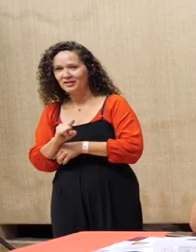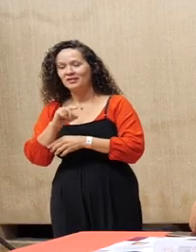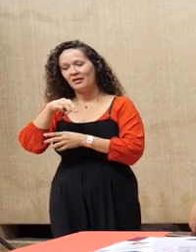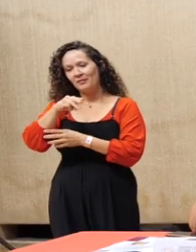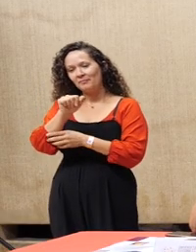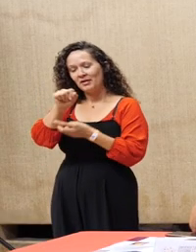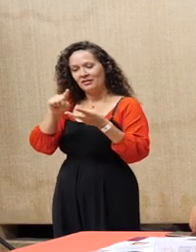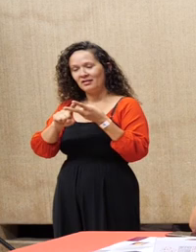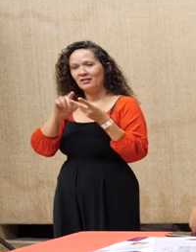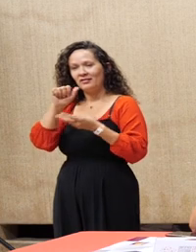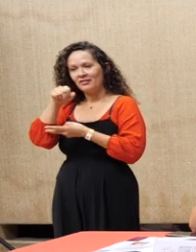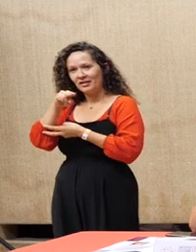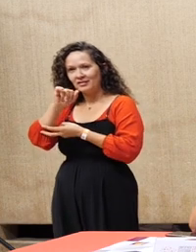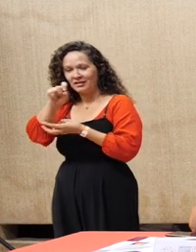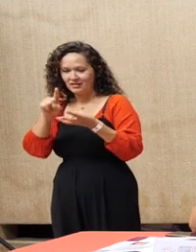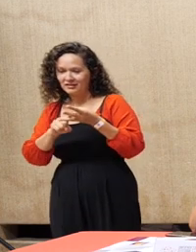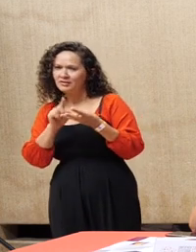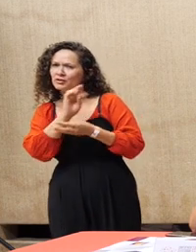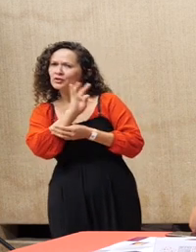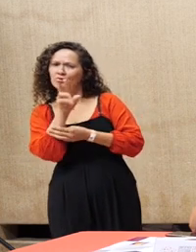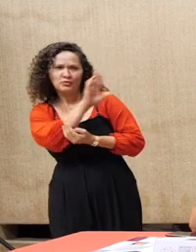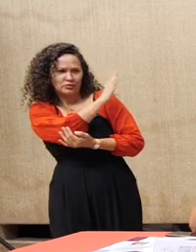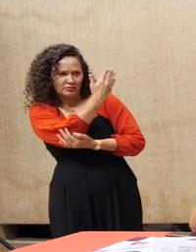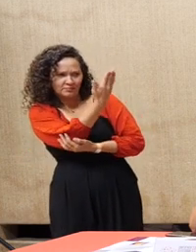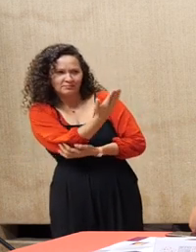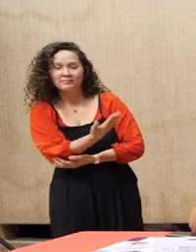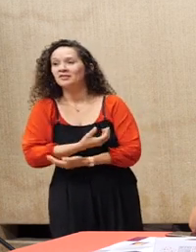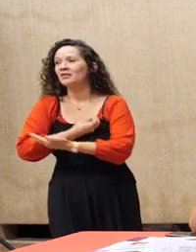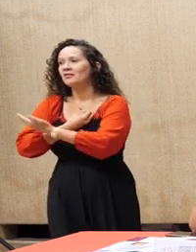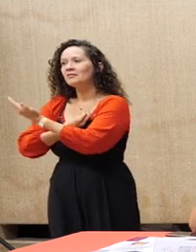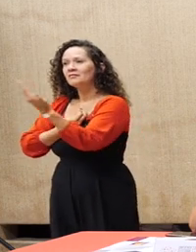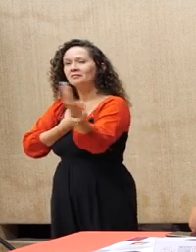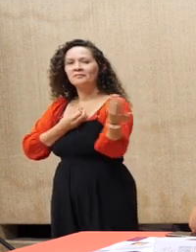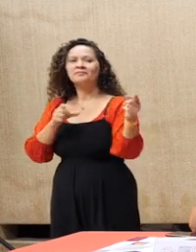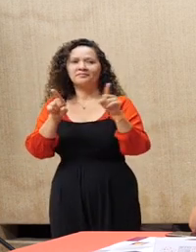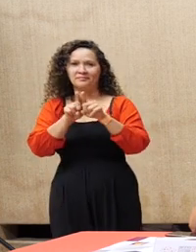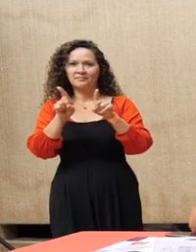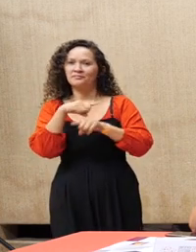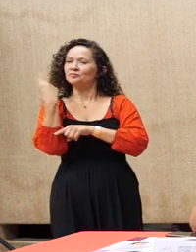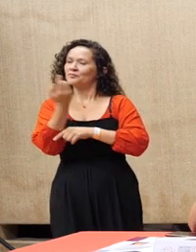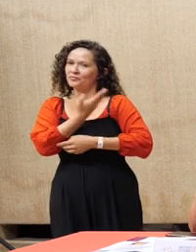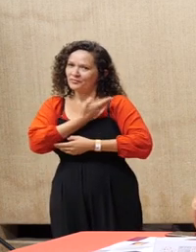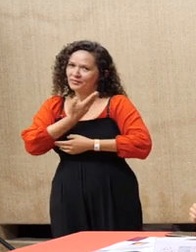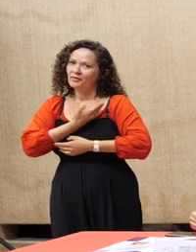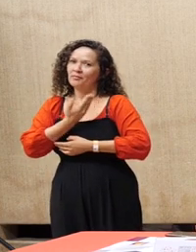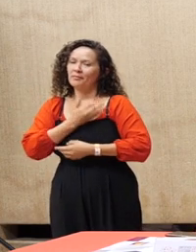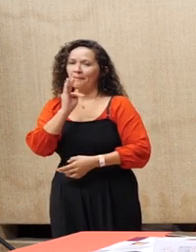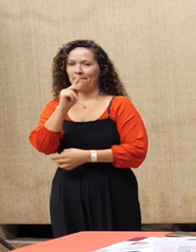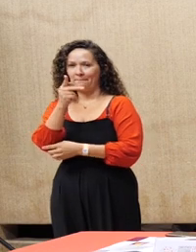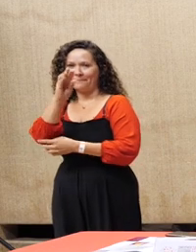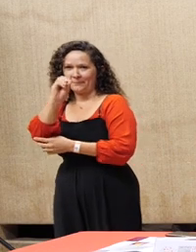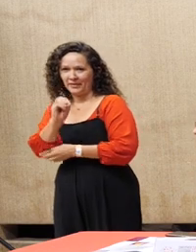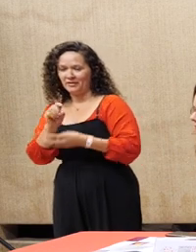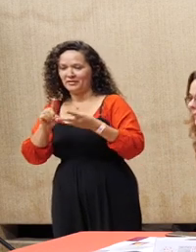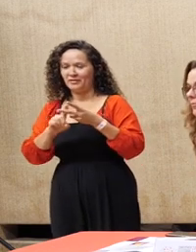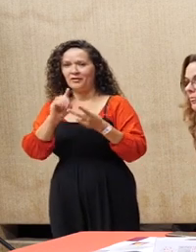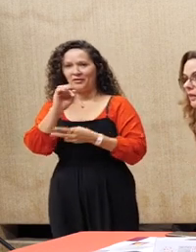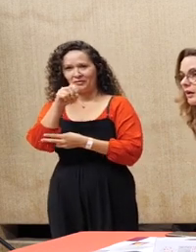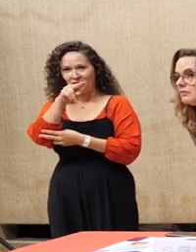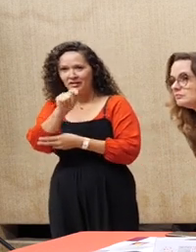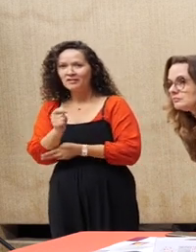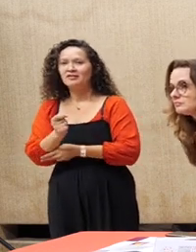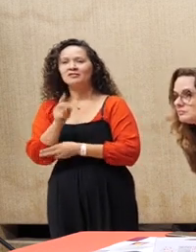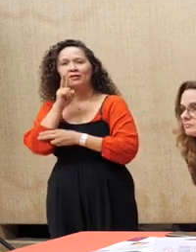Mariano, Cantalice, Adriana Costa, Letícia, e os presentes aqui também, nossos companheiros Pedro Felipe, coordenador da Polícia Judiciária,